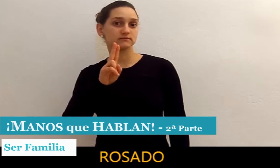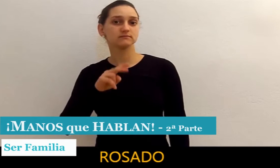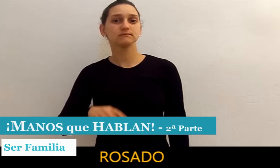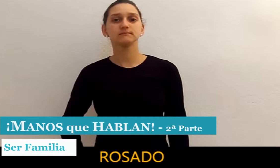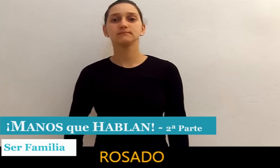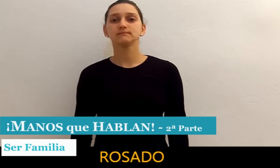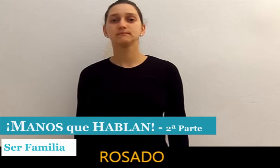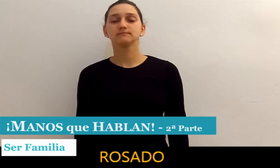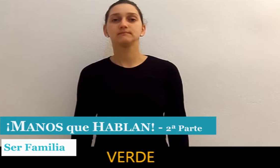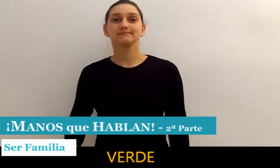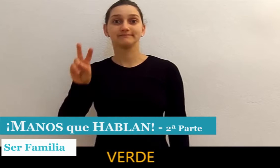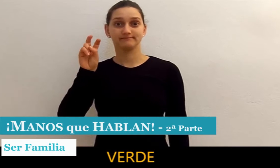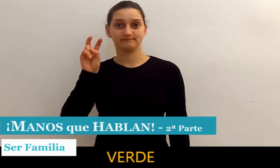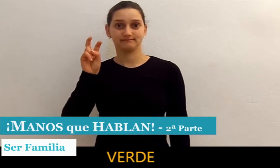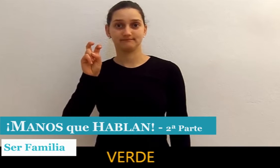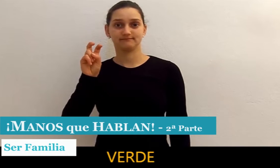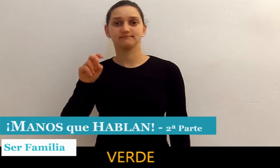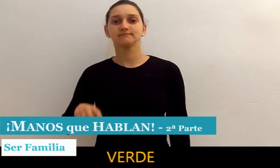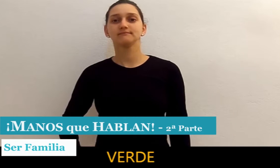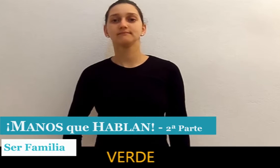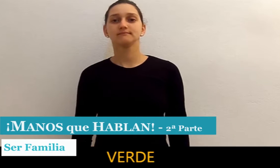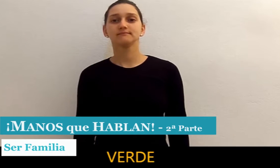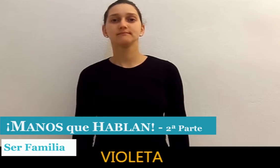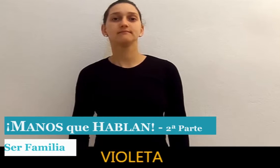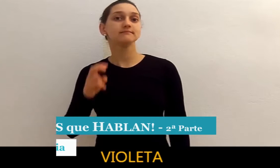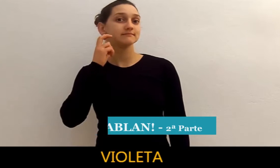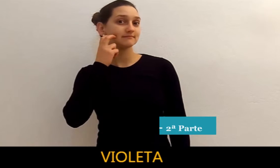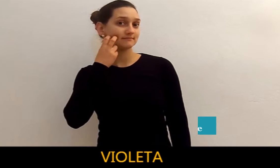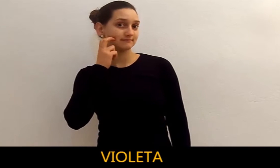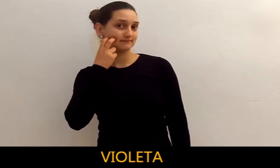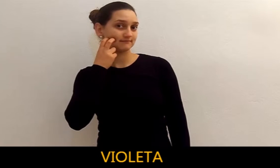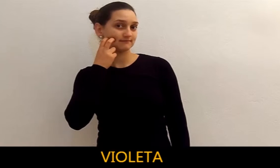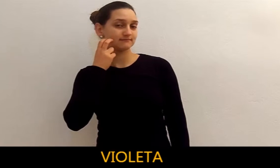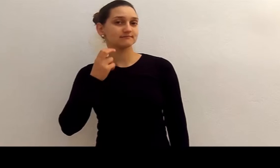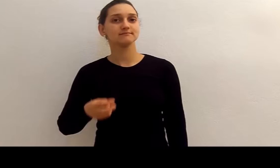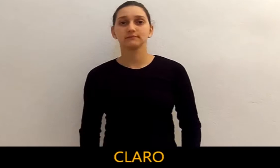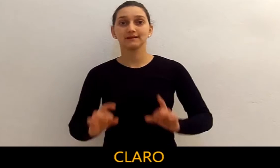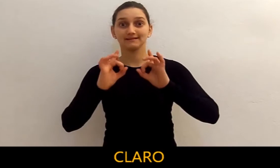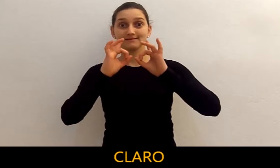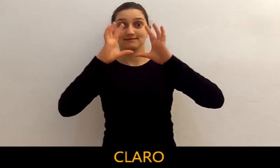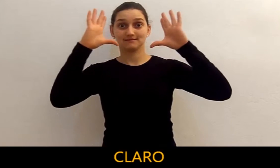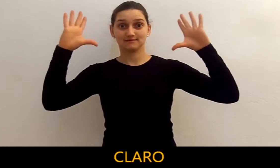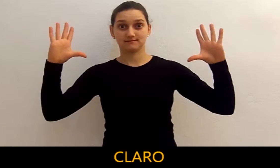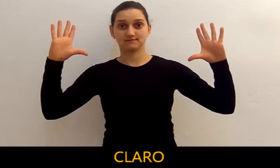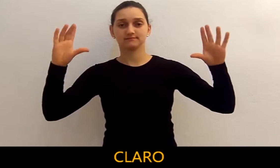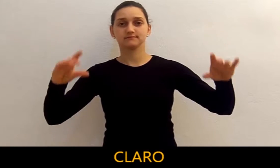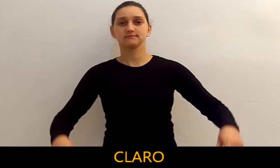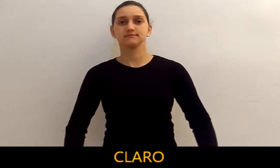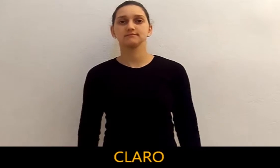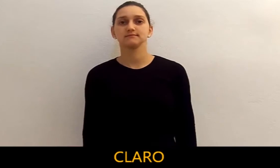El video le enseñan al niño y a la familia, desde unos meses, vamos a decir, que ya el